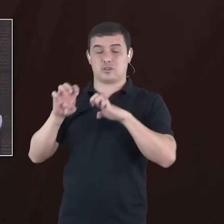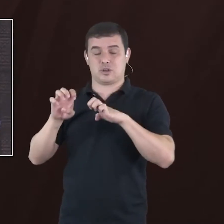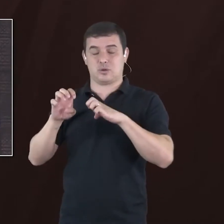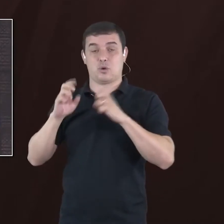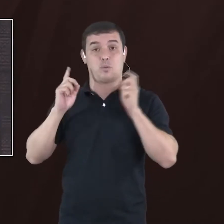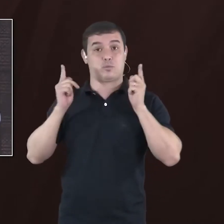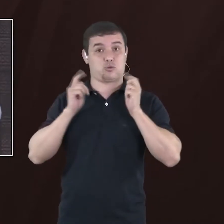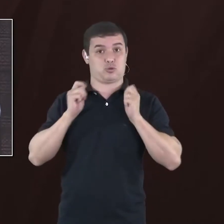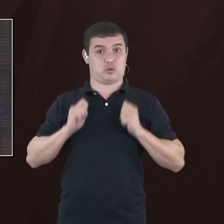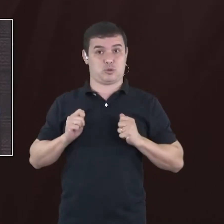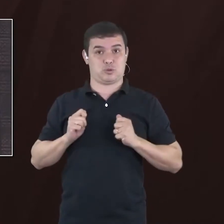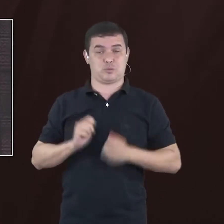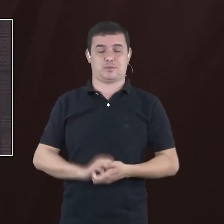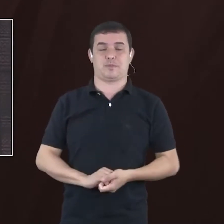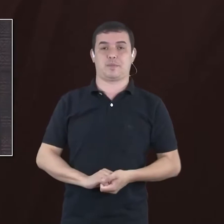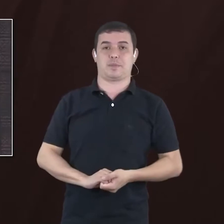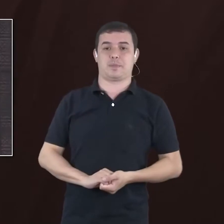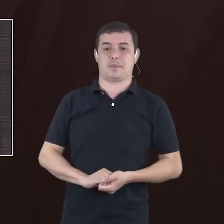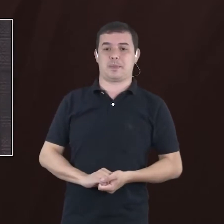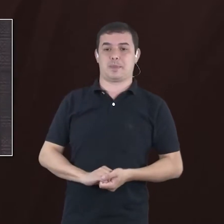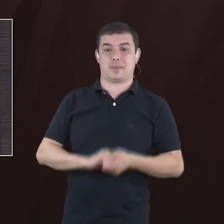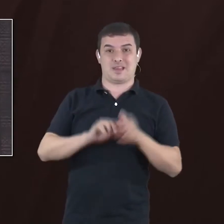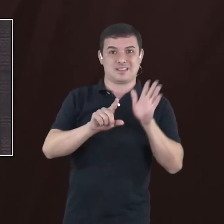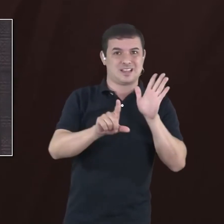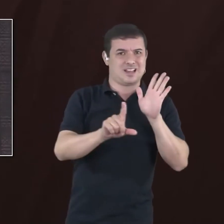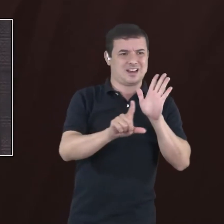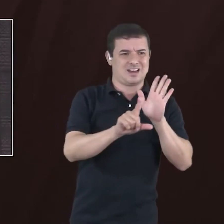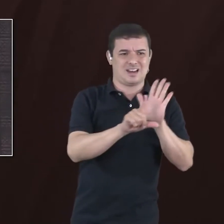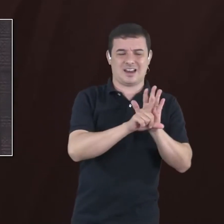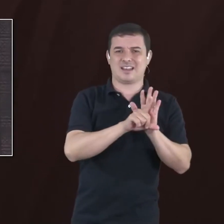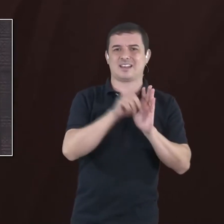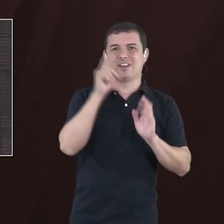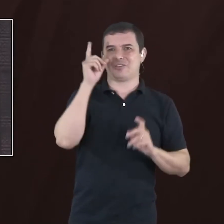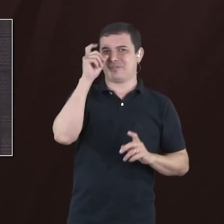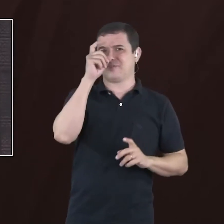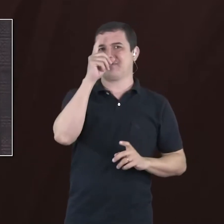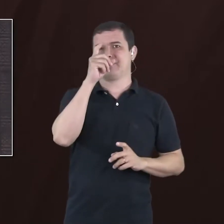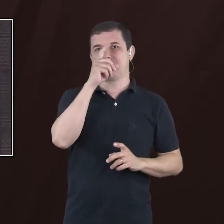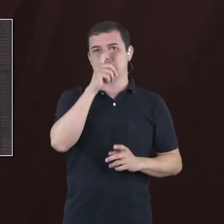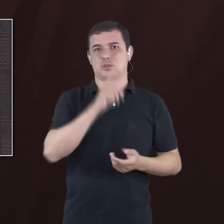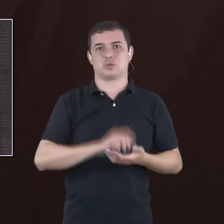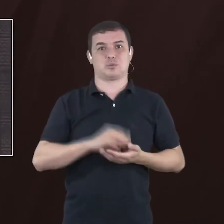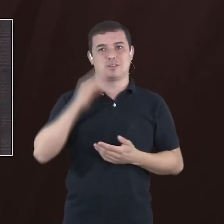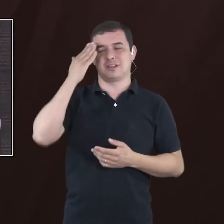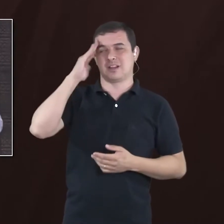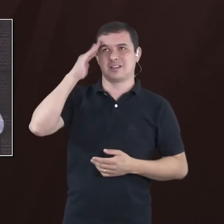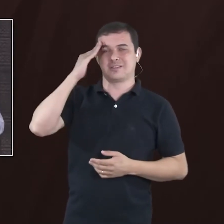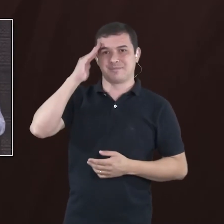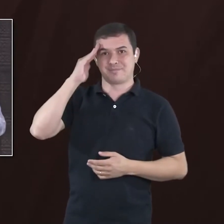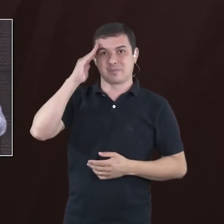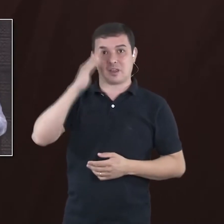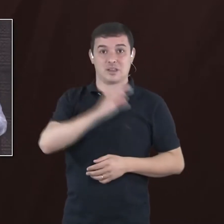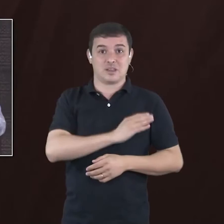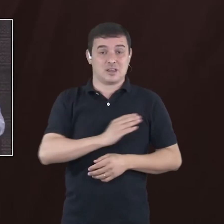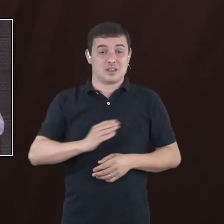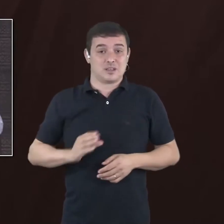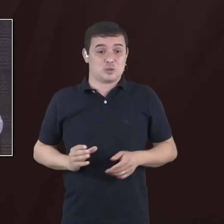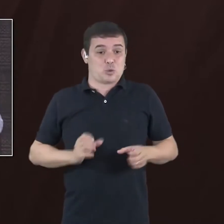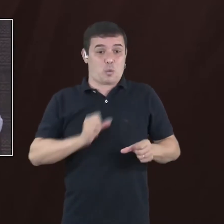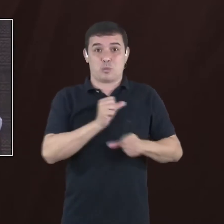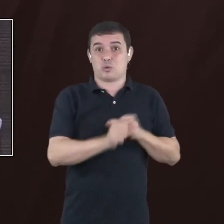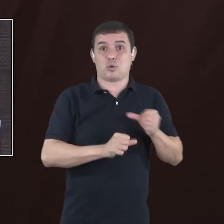o judaísmo, de não fazer do judaísmo uma barreira para viver a vida